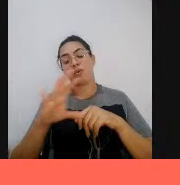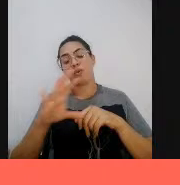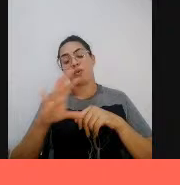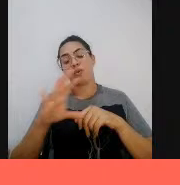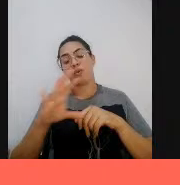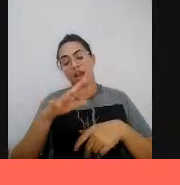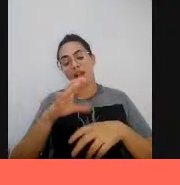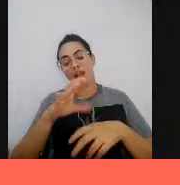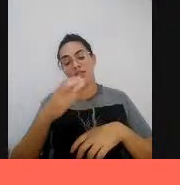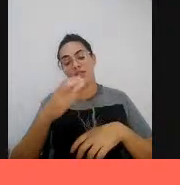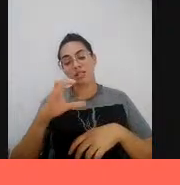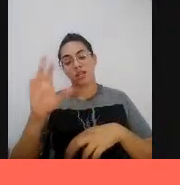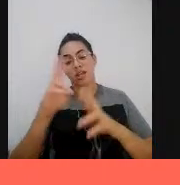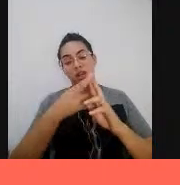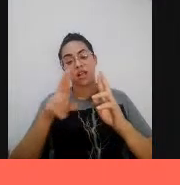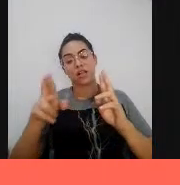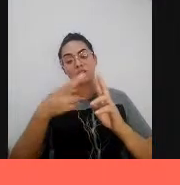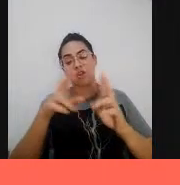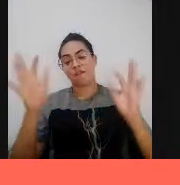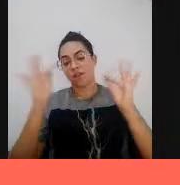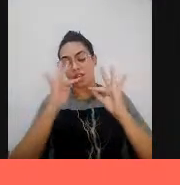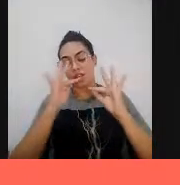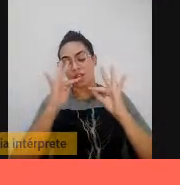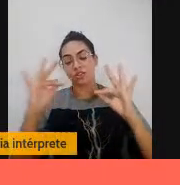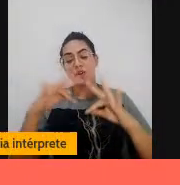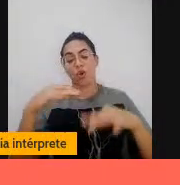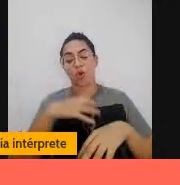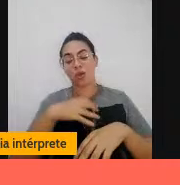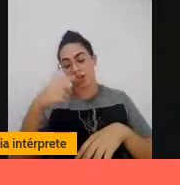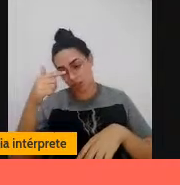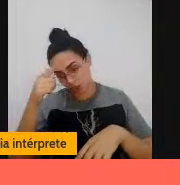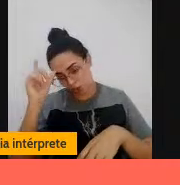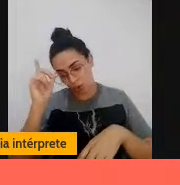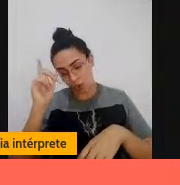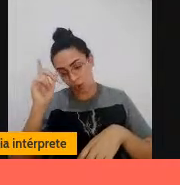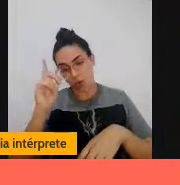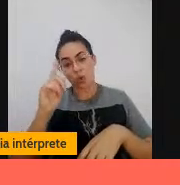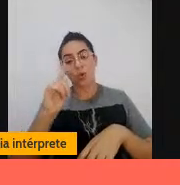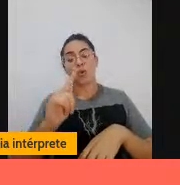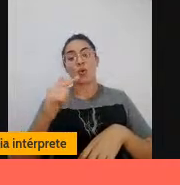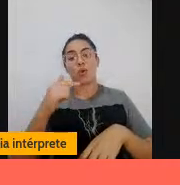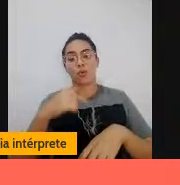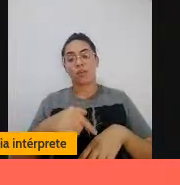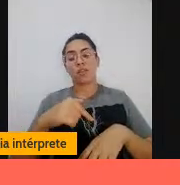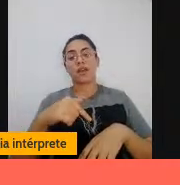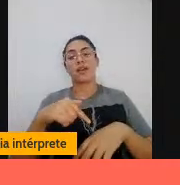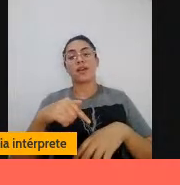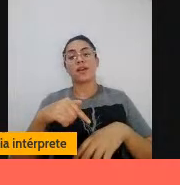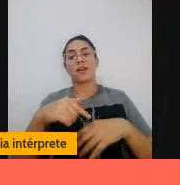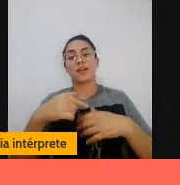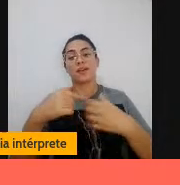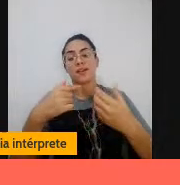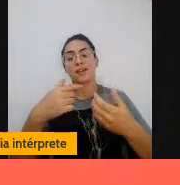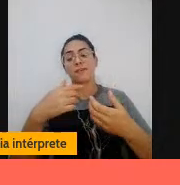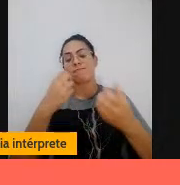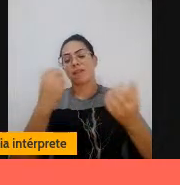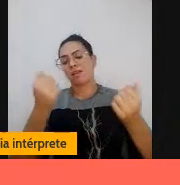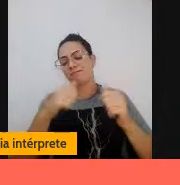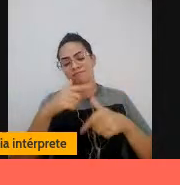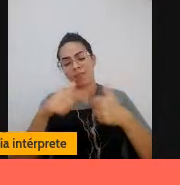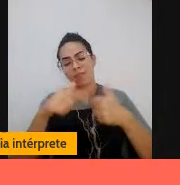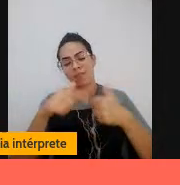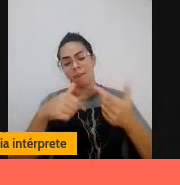muito feliz, ontem foi o GT Gênero, Sexualidade e Educação, trabalhos belíssimos, nós tivemos